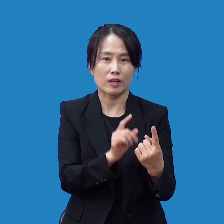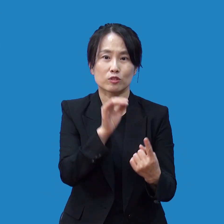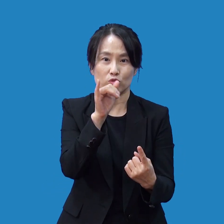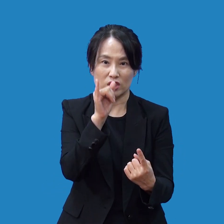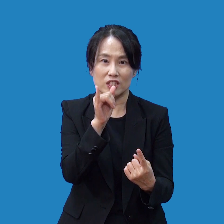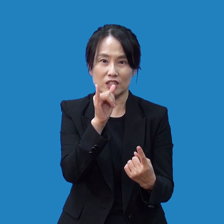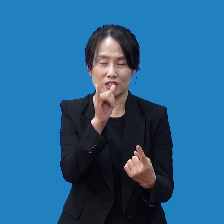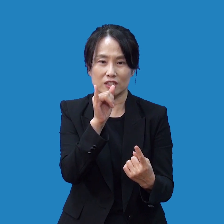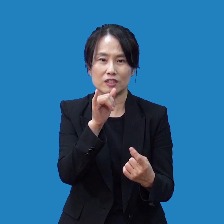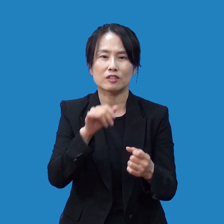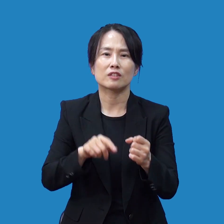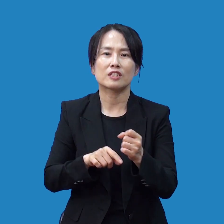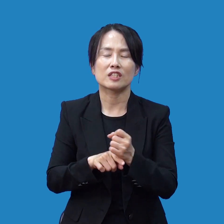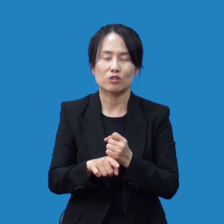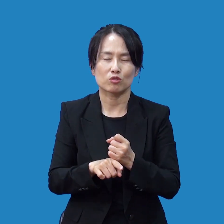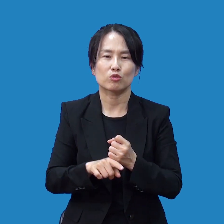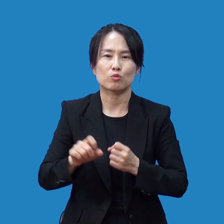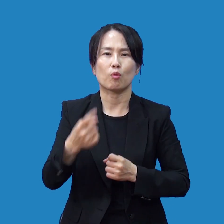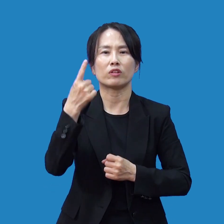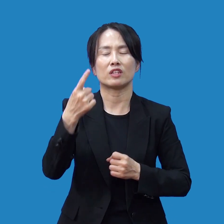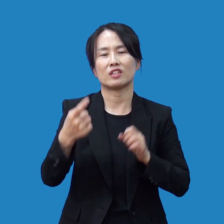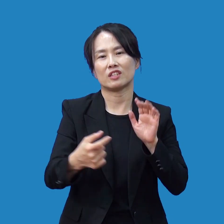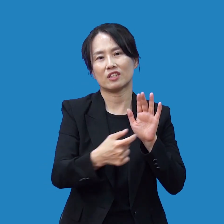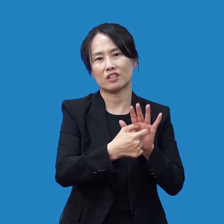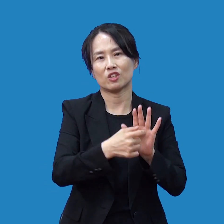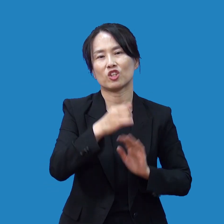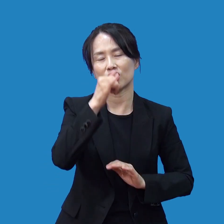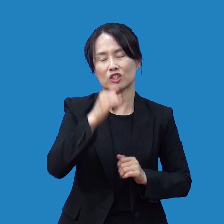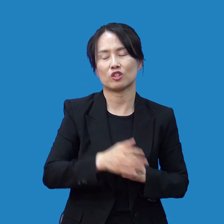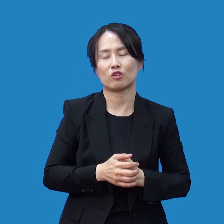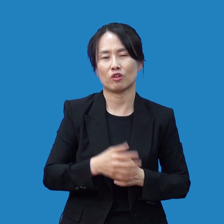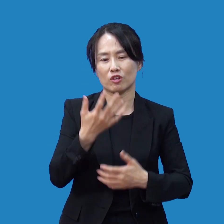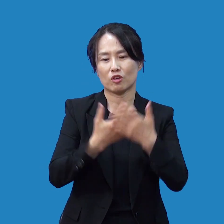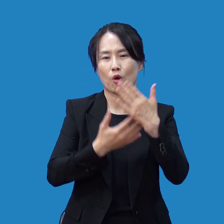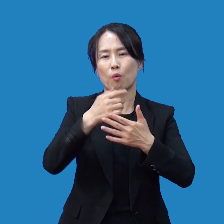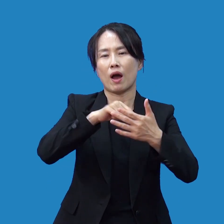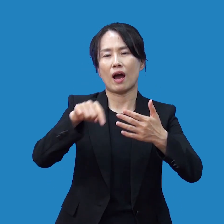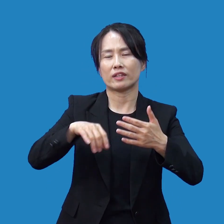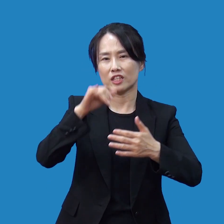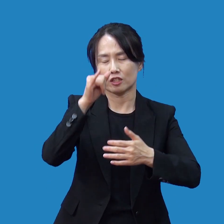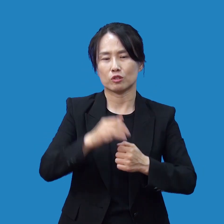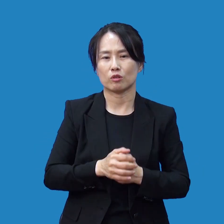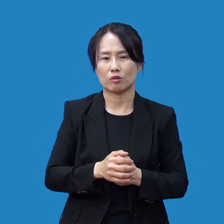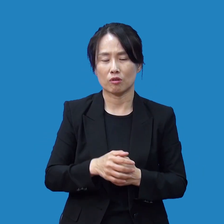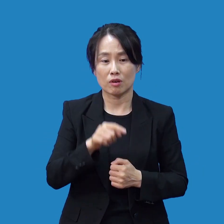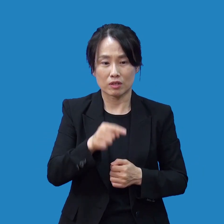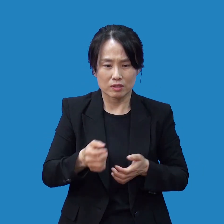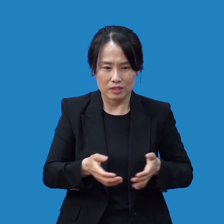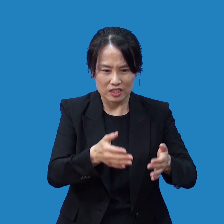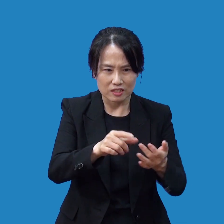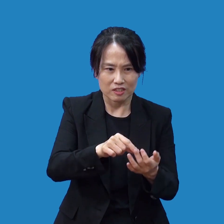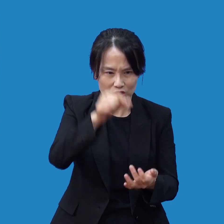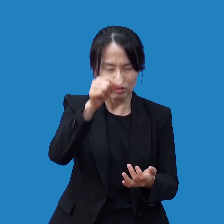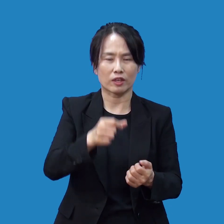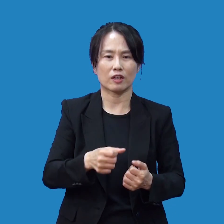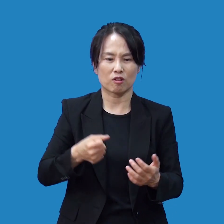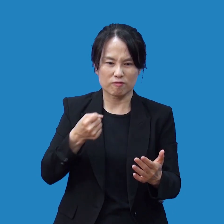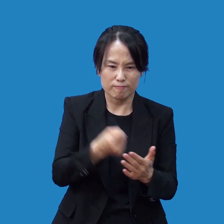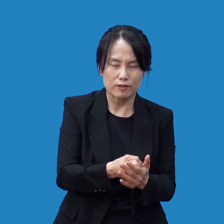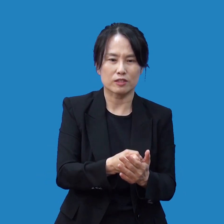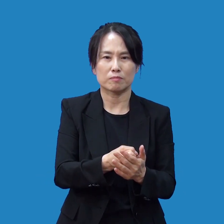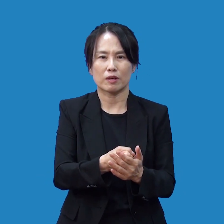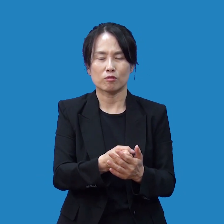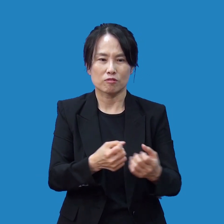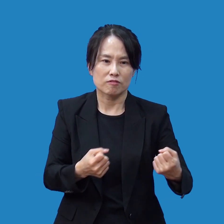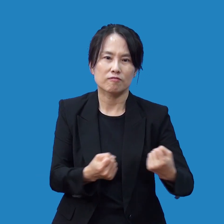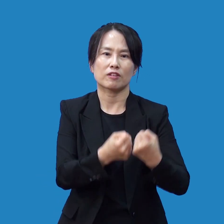여기에 담겨 있기 때문입니다. 그 길을 가기를 두려워합니다. 싸워야 하고, 그래서 죽음의 두려움을 맞닥뜨리기